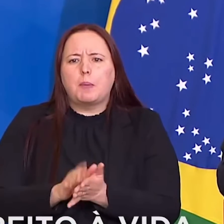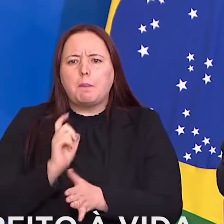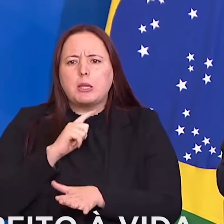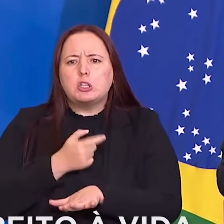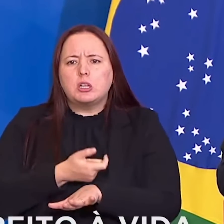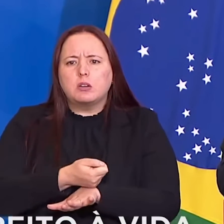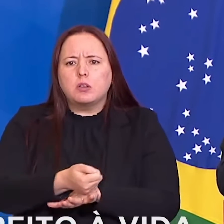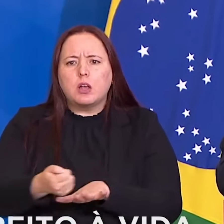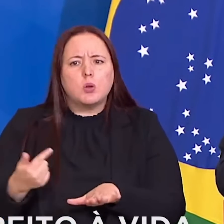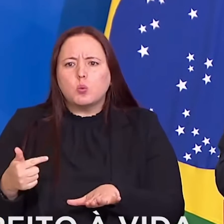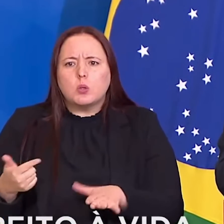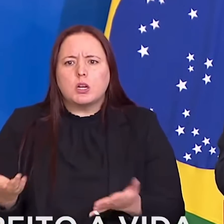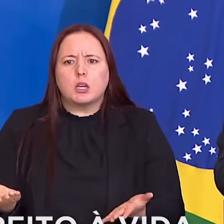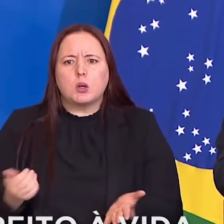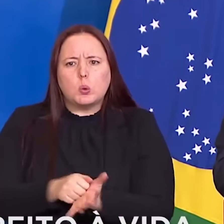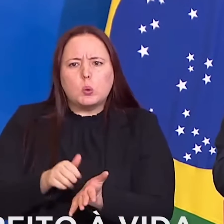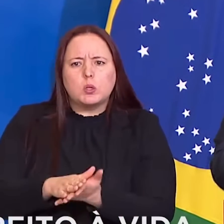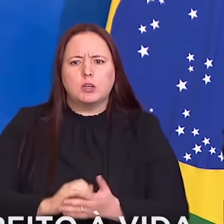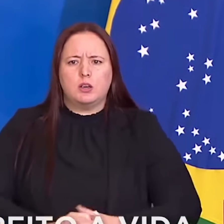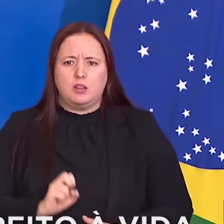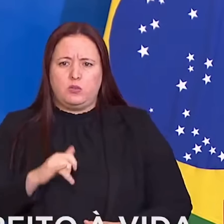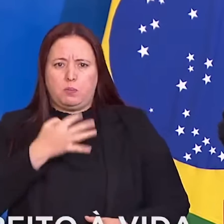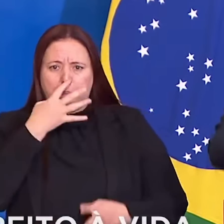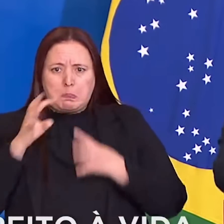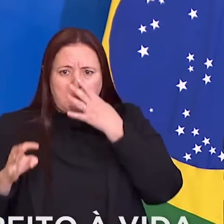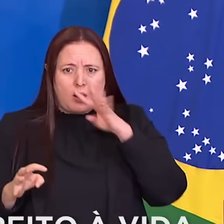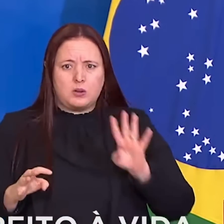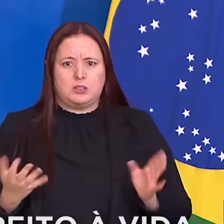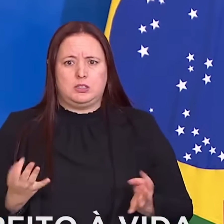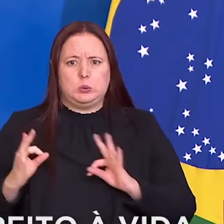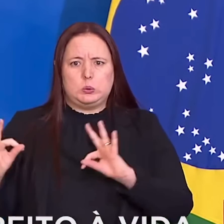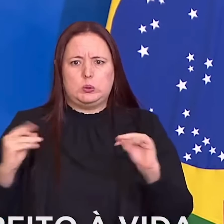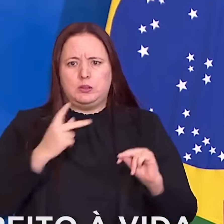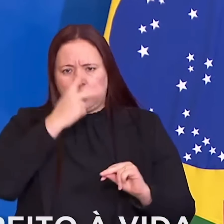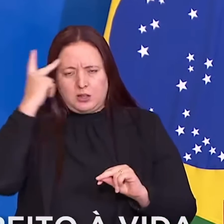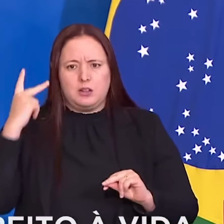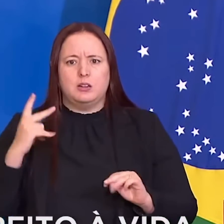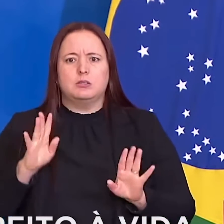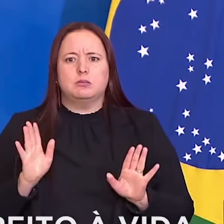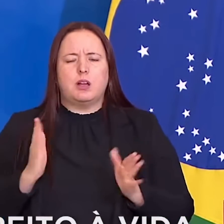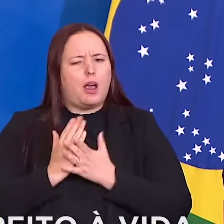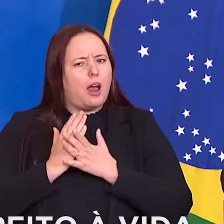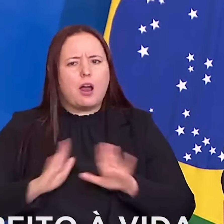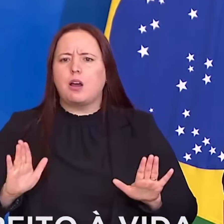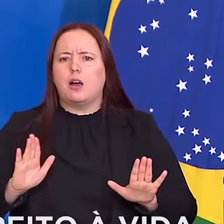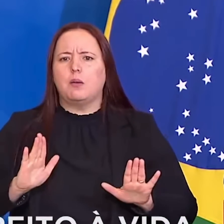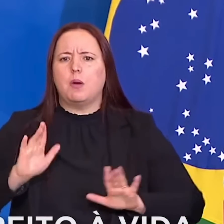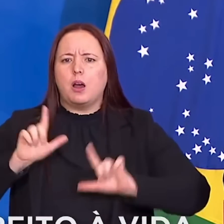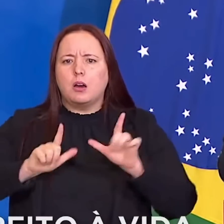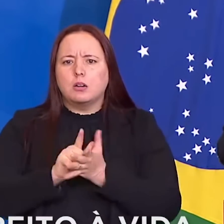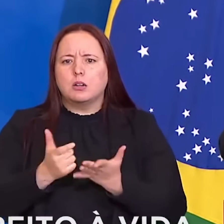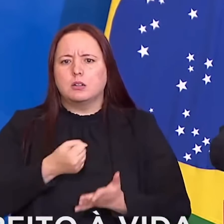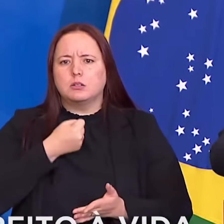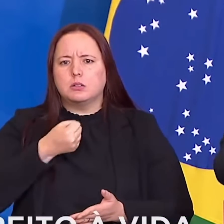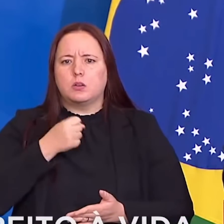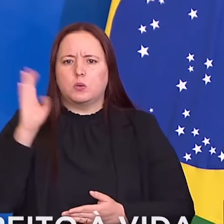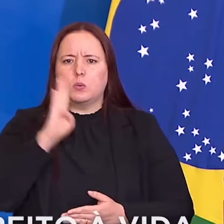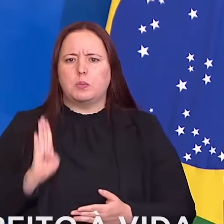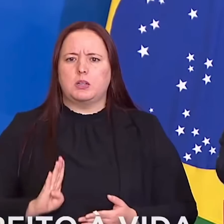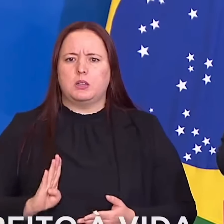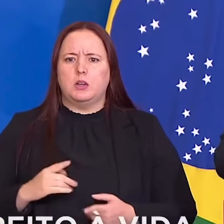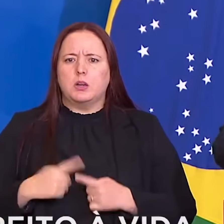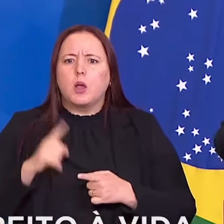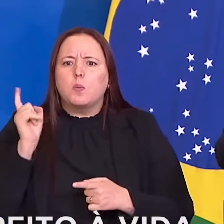News E se for para punir com Fake News a derrubada de páginas fecha a imprensa brasileira que uma